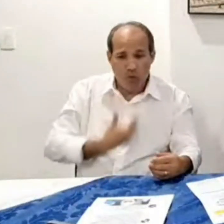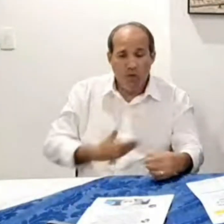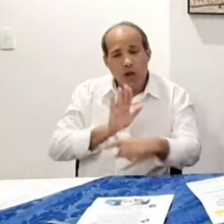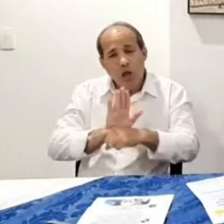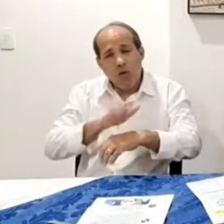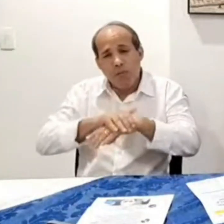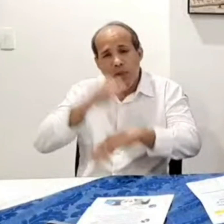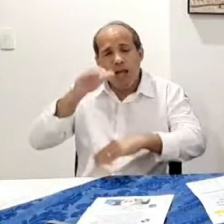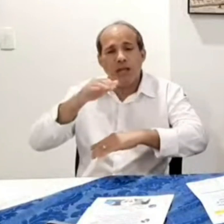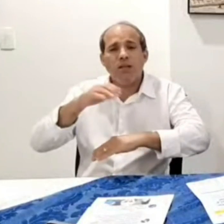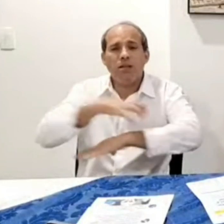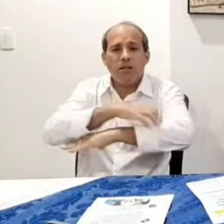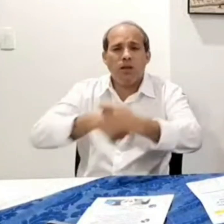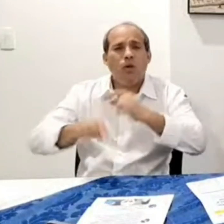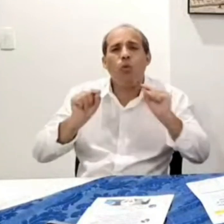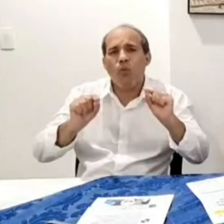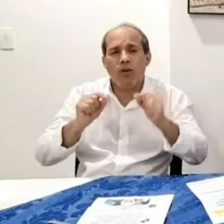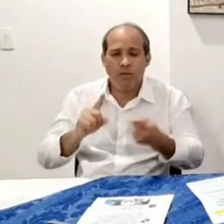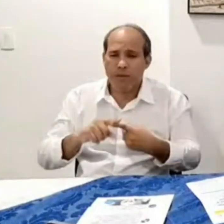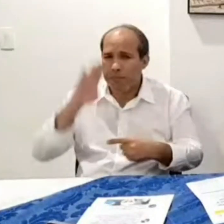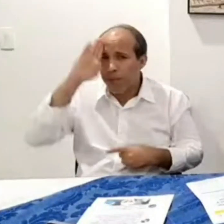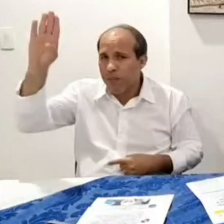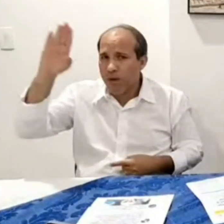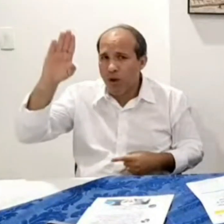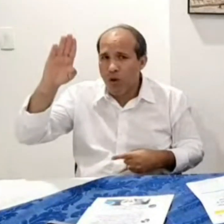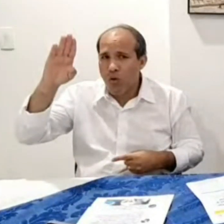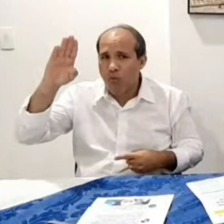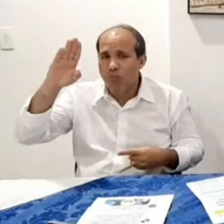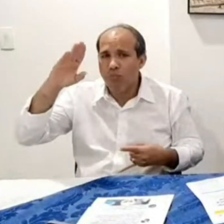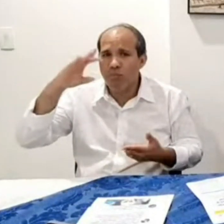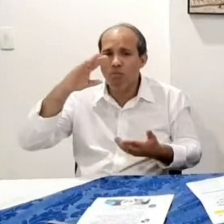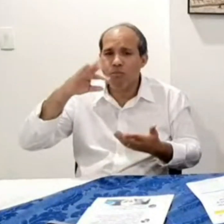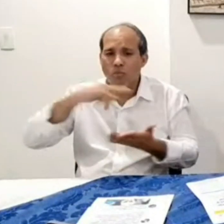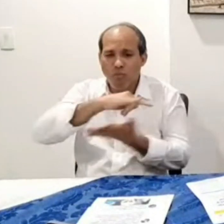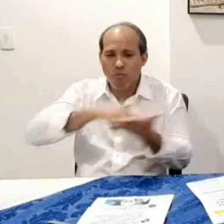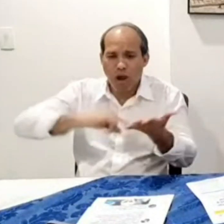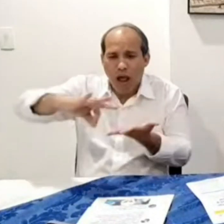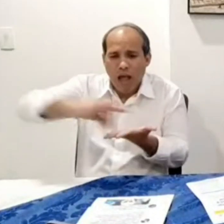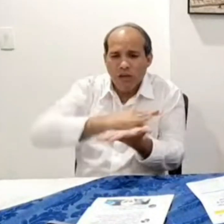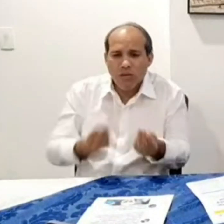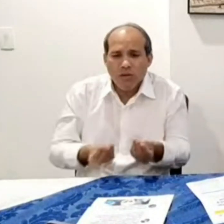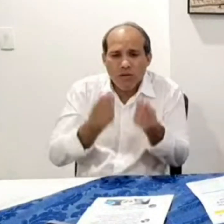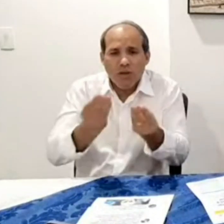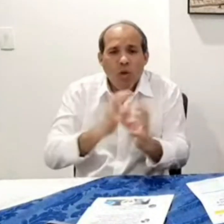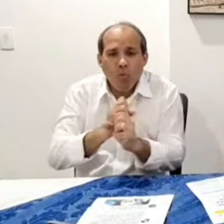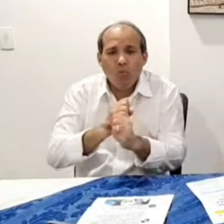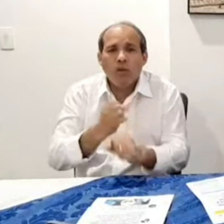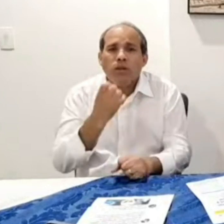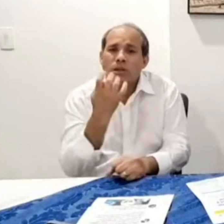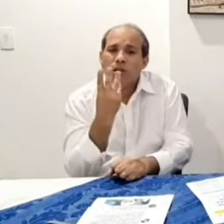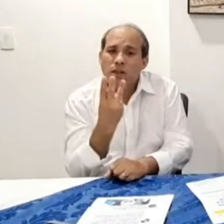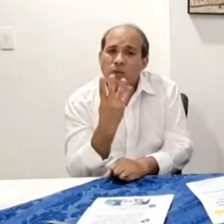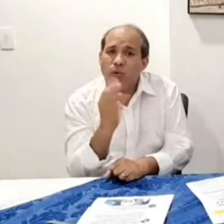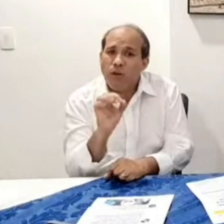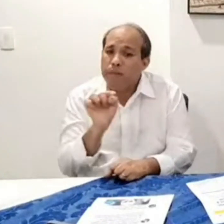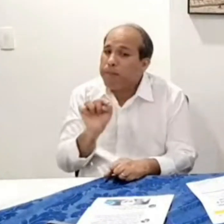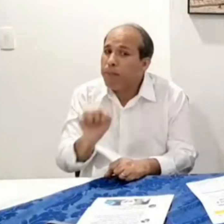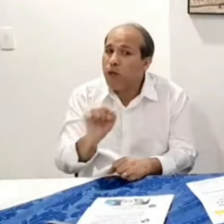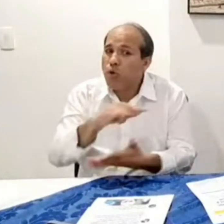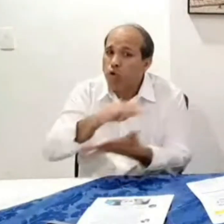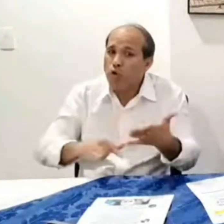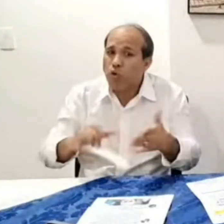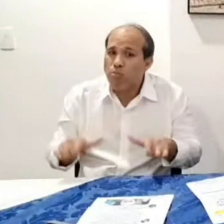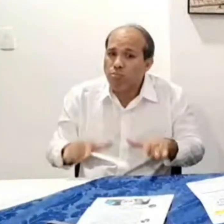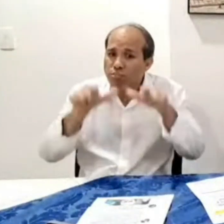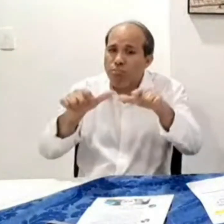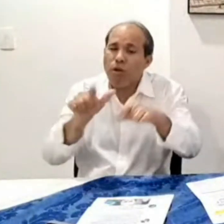Entre outras coisas, a titulação de terras. Ou seja, já está na casa de 340 mil títulos emitidos pelo nosso governo. Títulos